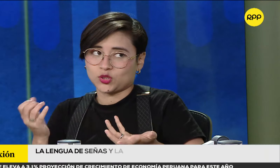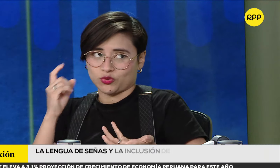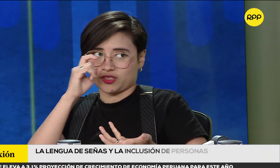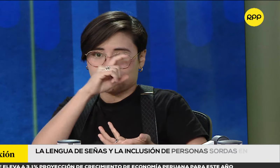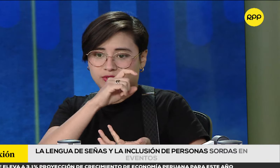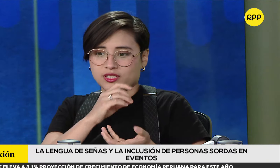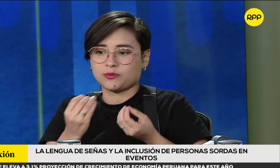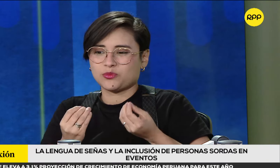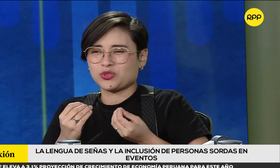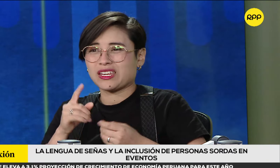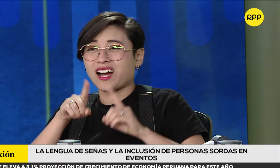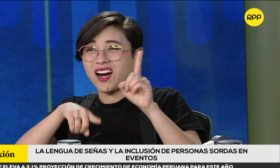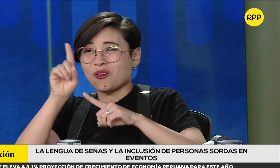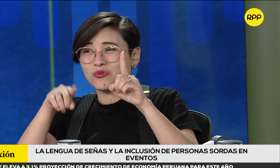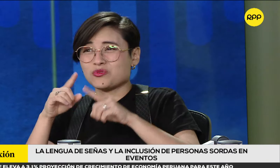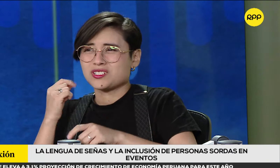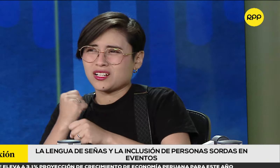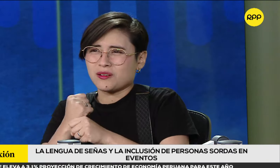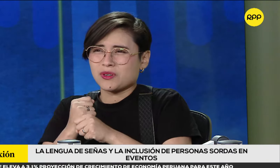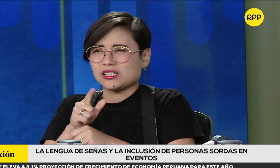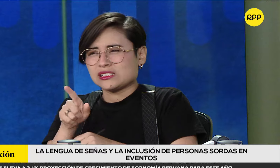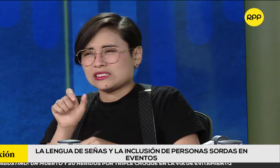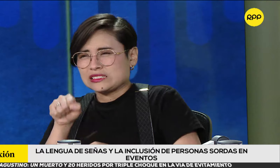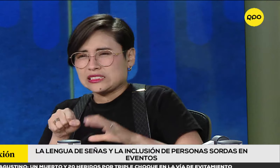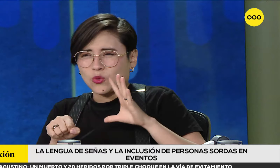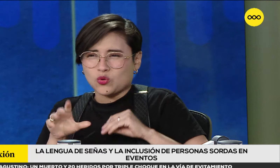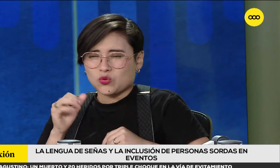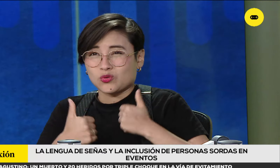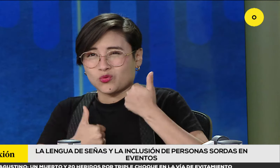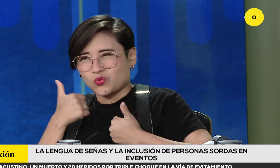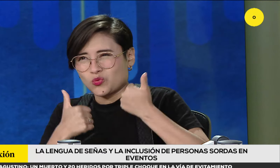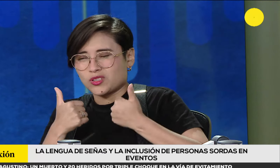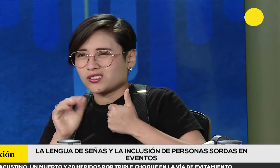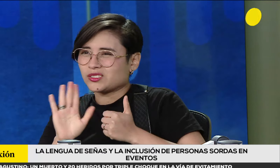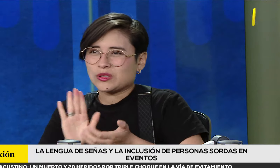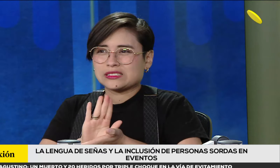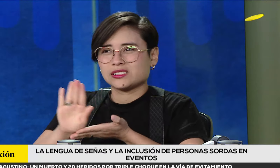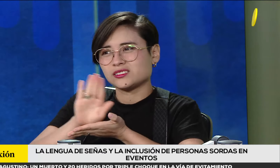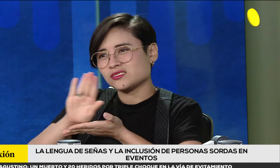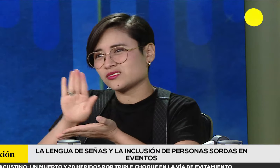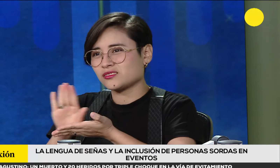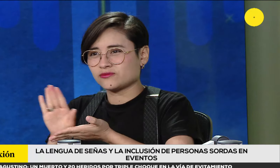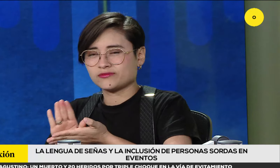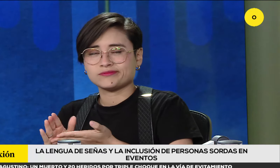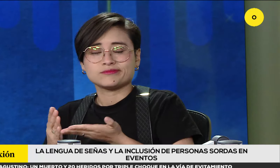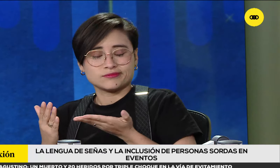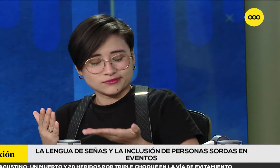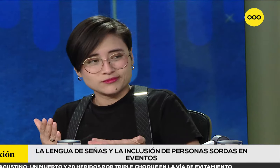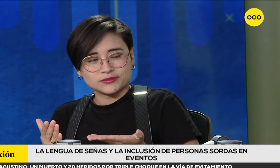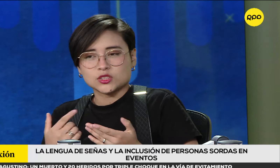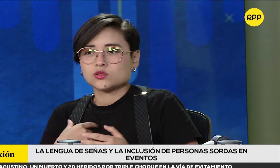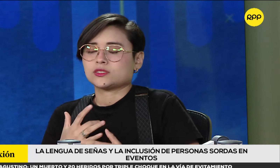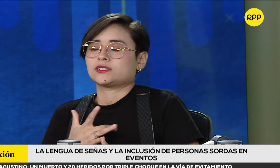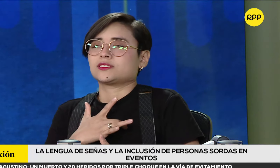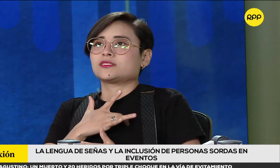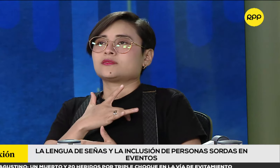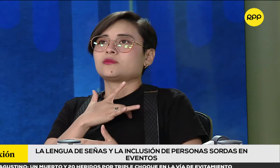también. Es bastante complicado. En algunos lugares laborales no nos aceptan, muchas veces nos rechazan por el simplemente